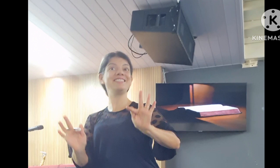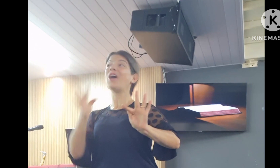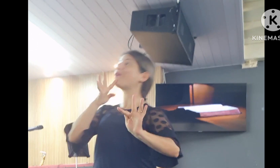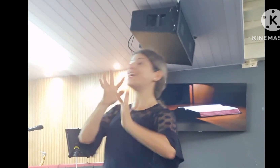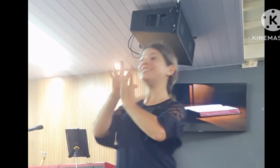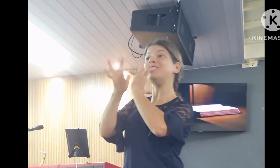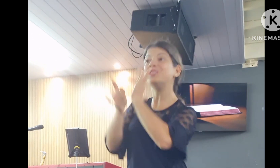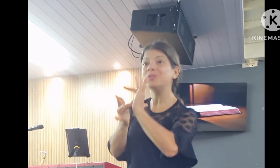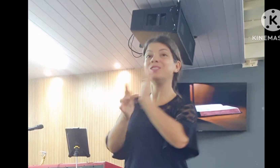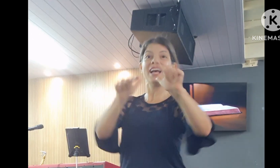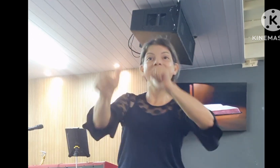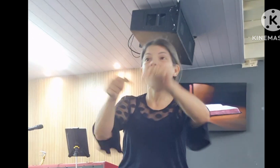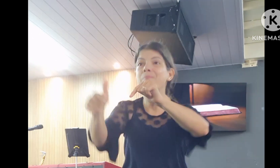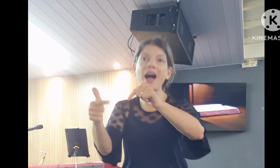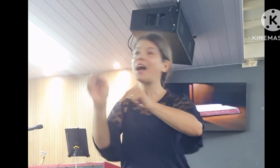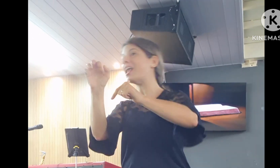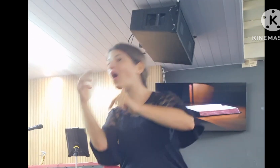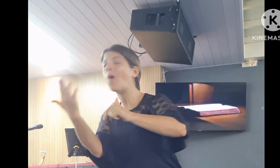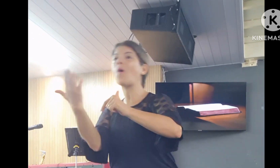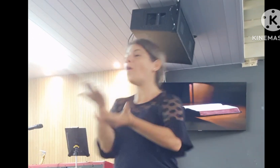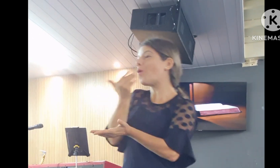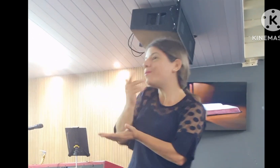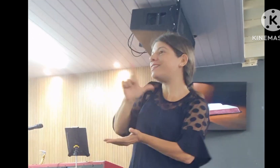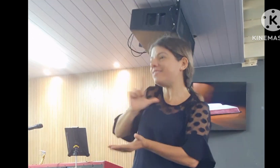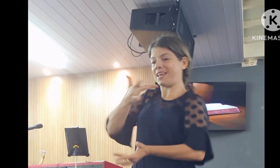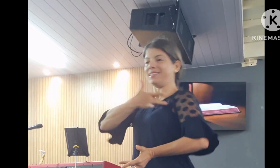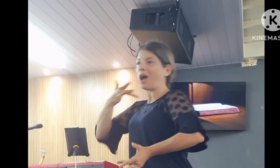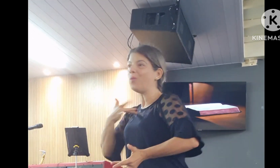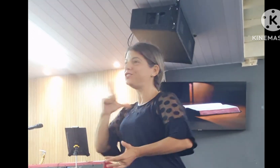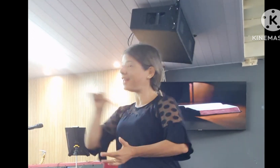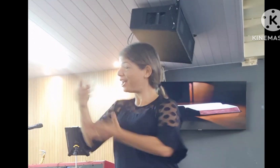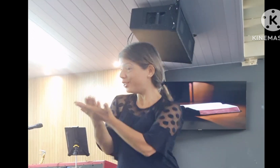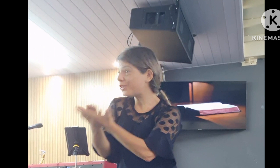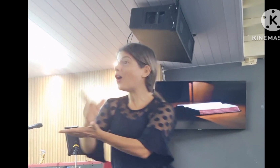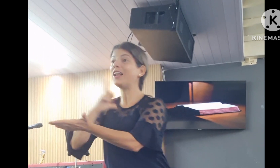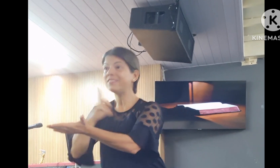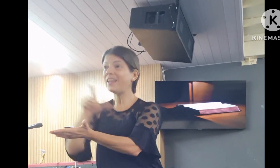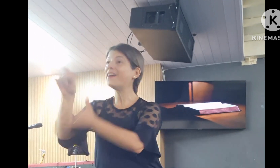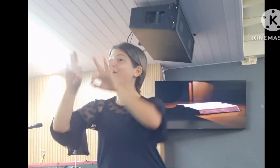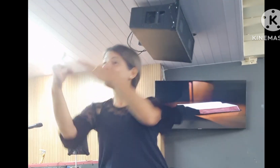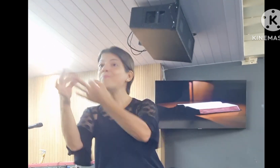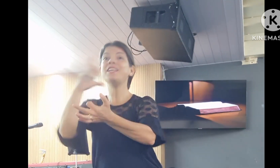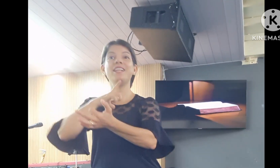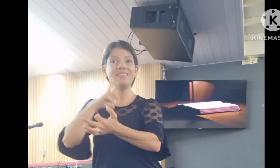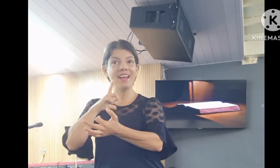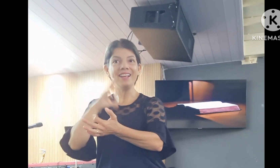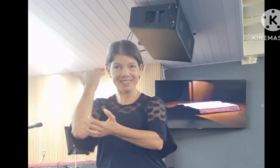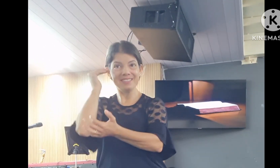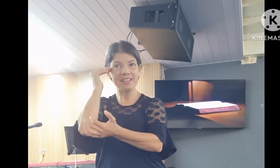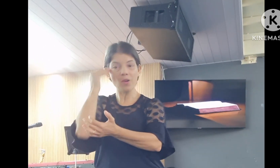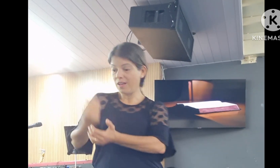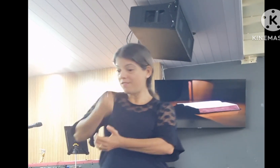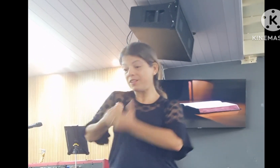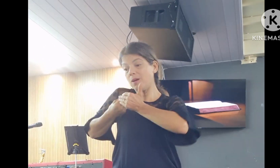posso declarar: eu sou salvo, eu sou abençoado, eu vou viver todo o propósito de Deus. Mas e as lutas?